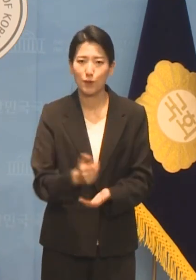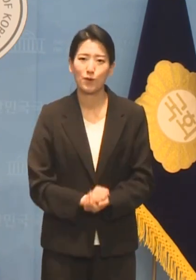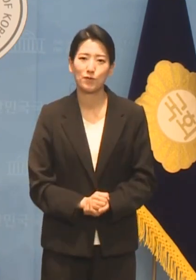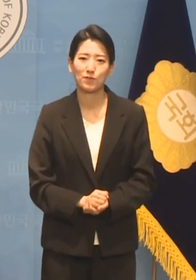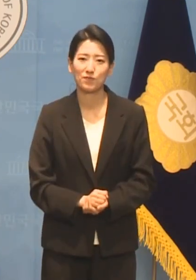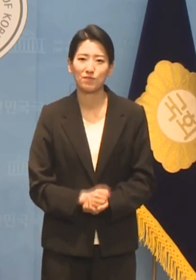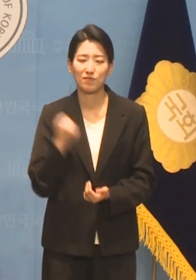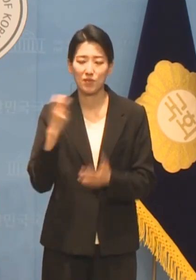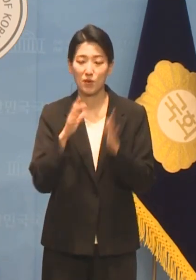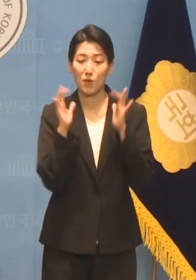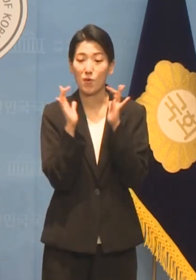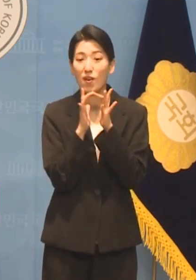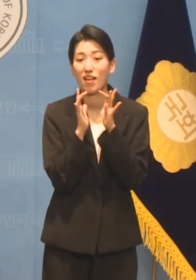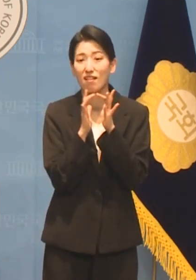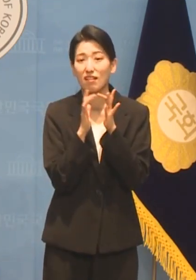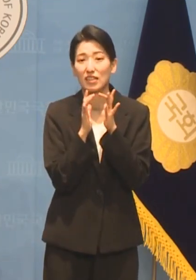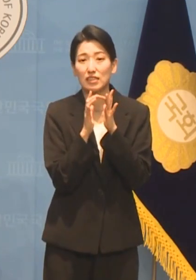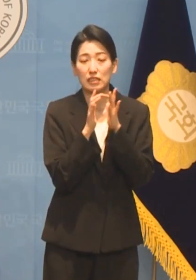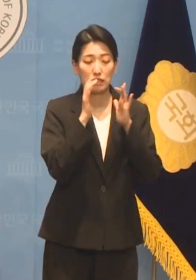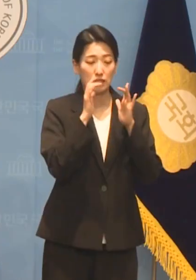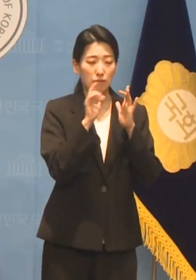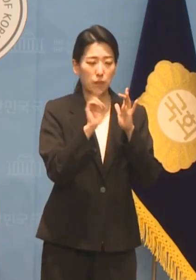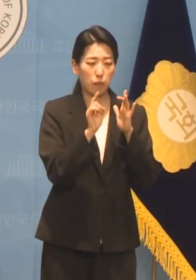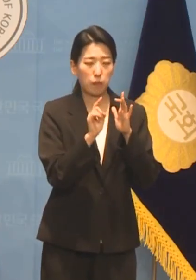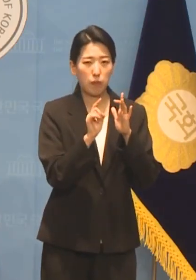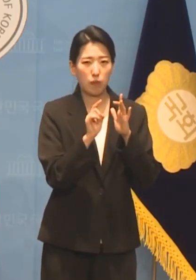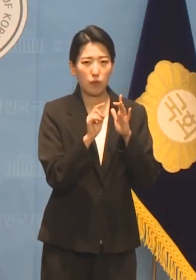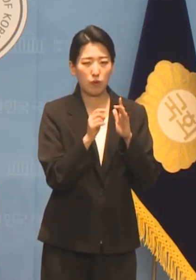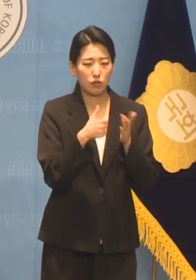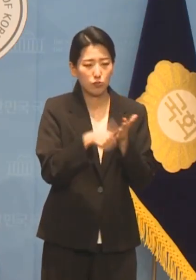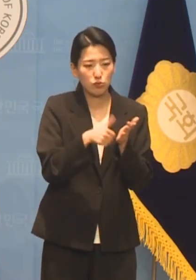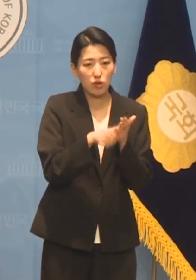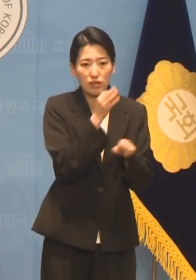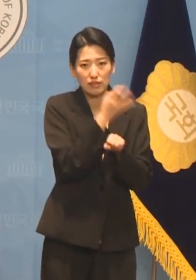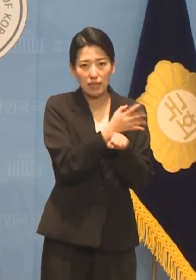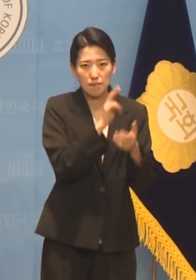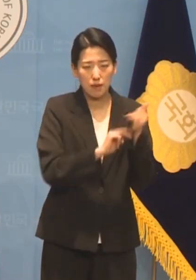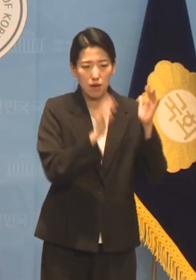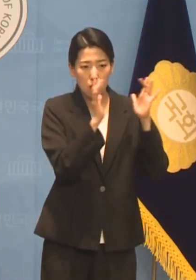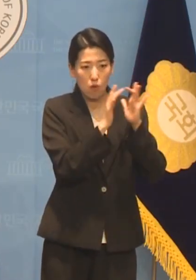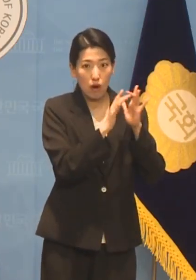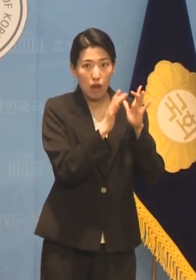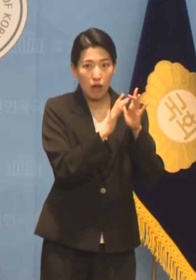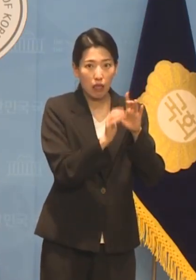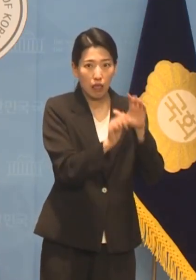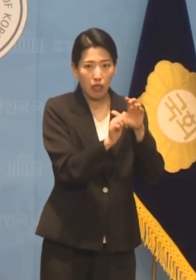온라인 플랫폼의 갑질과 불공정 행위는 뿌리 뽑아서 공정